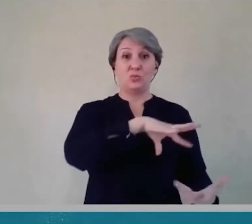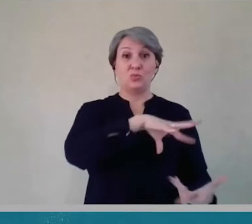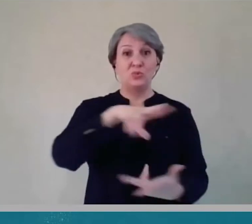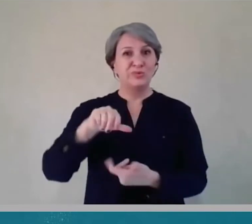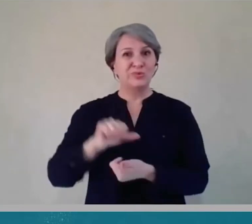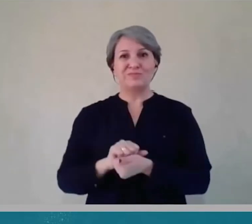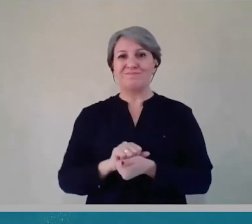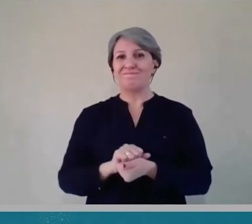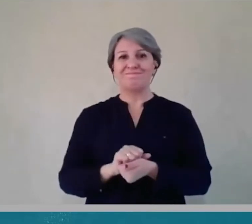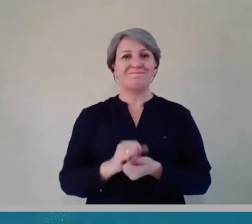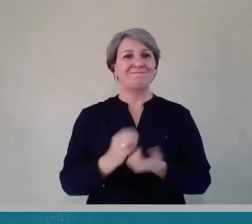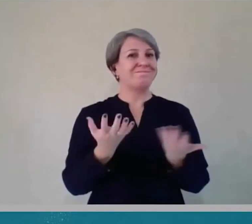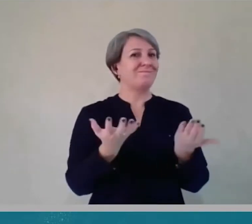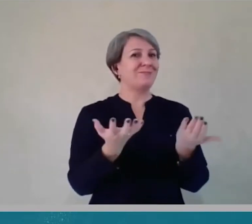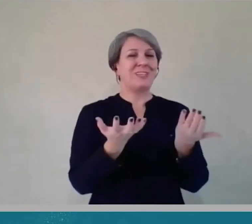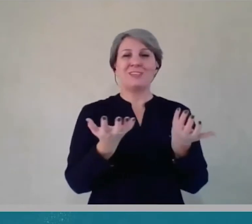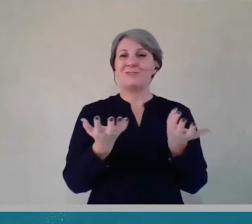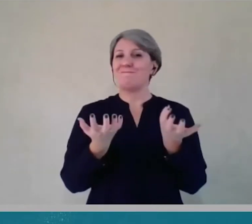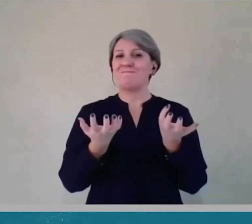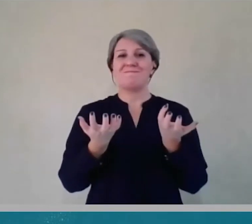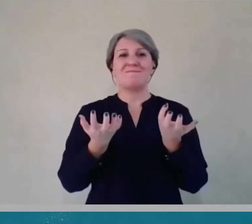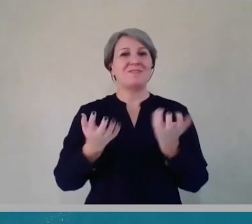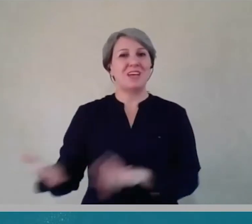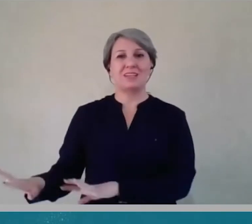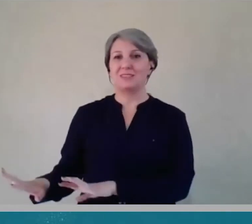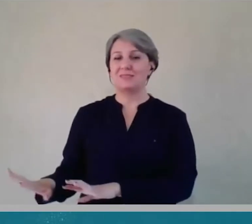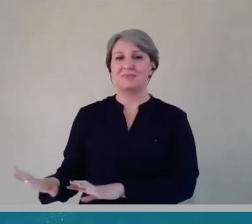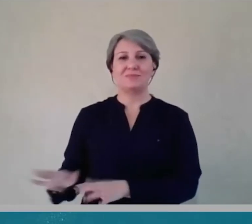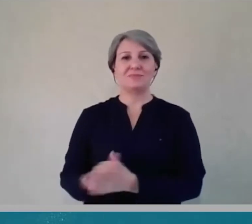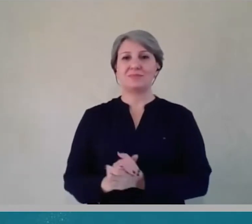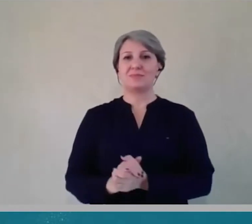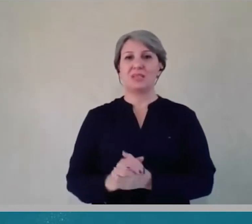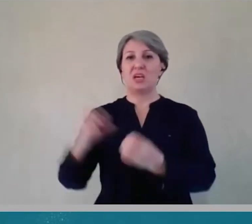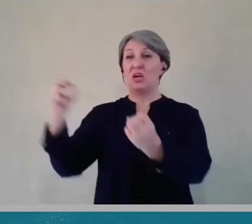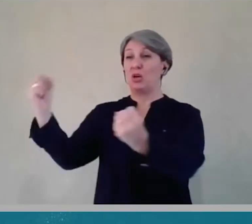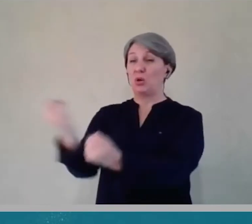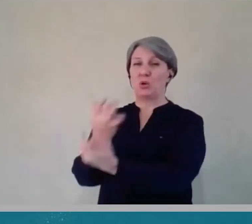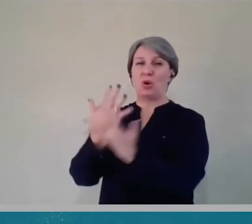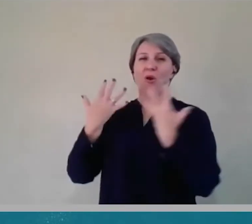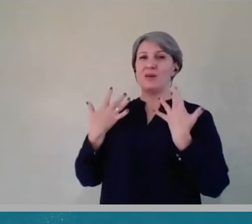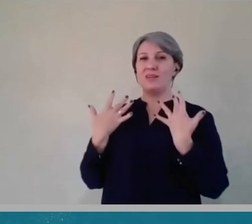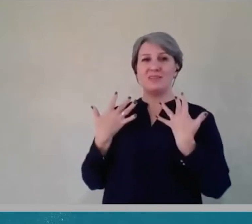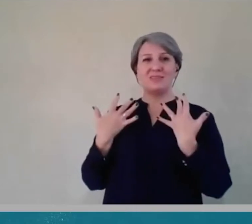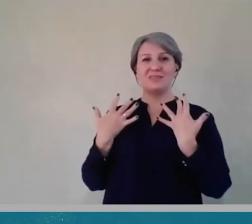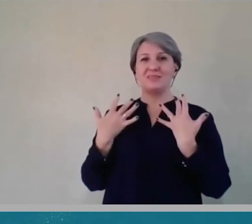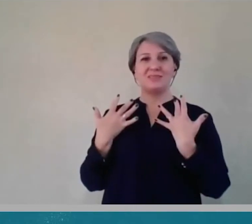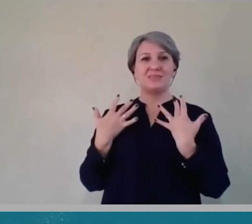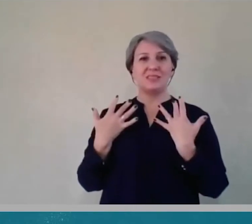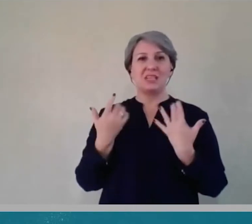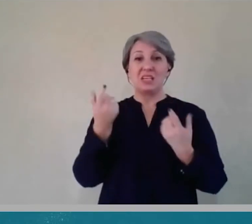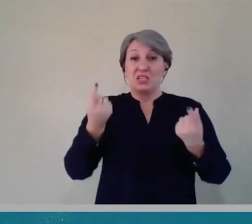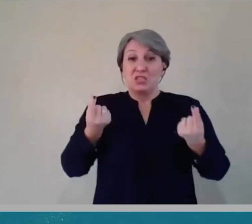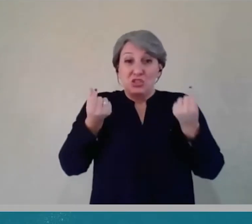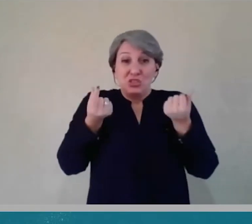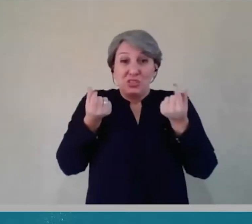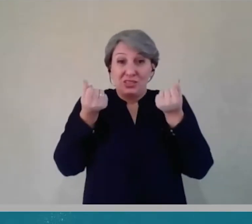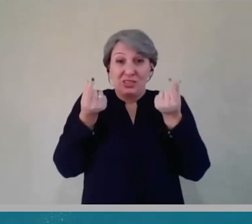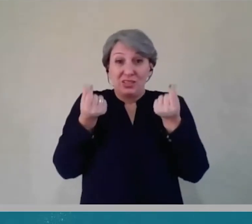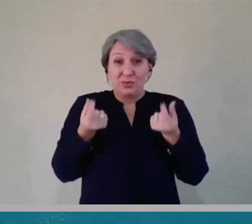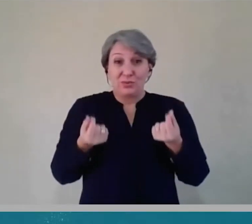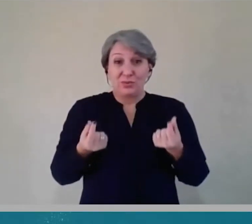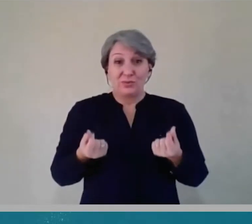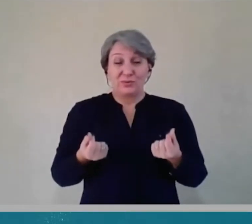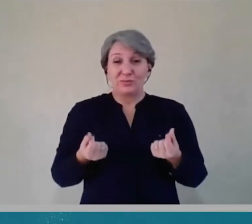ambição, posição, buscar glória de homens, ganhar dinheiro com a fé. Eu não quero nada disso para